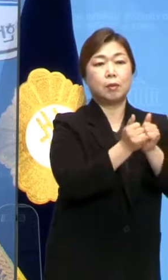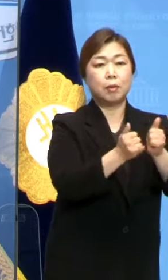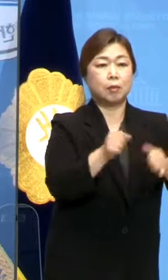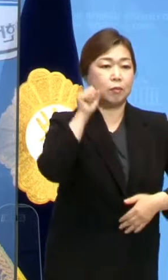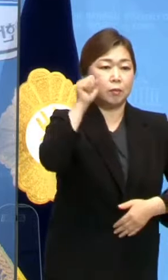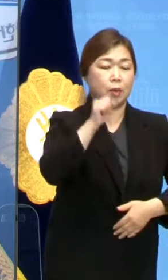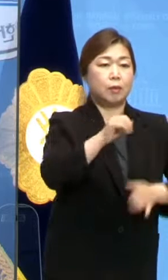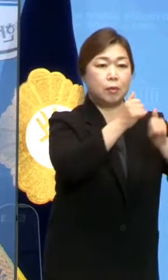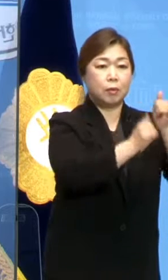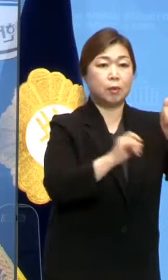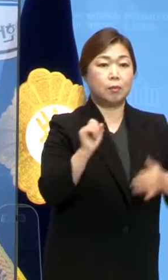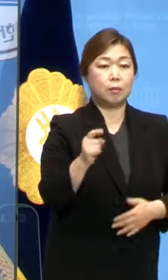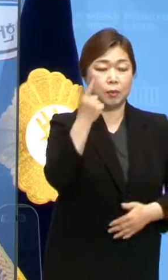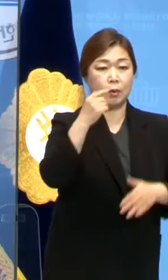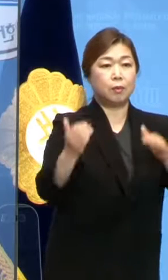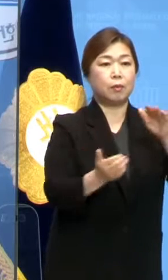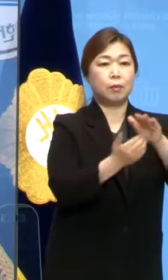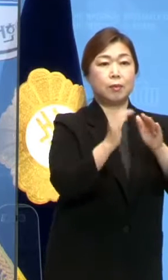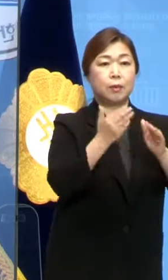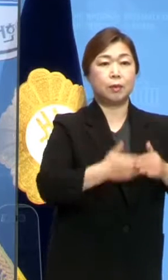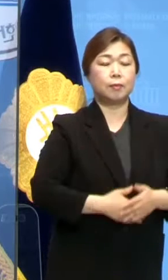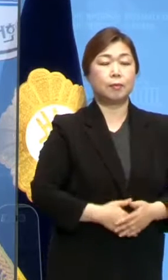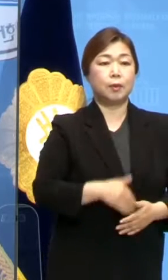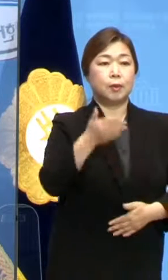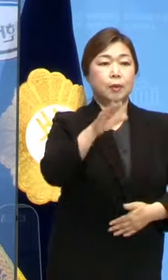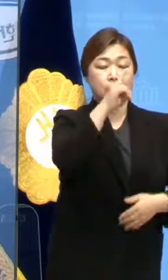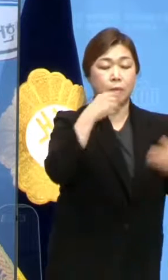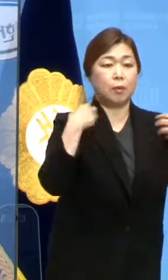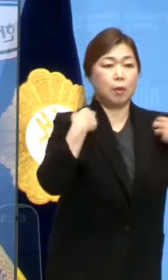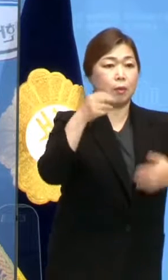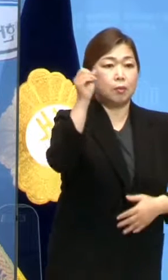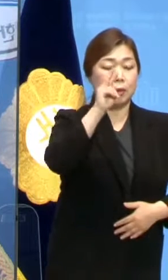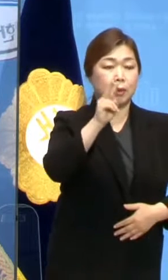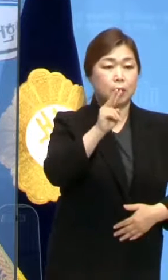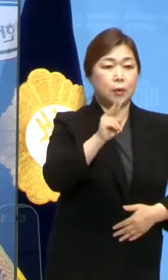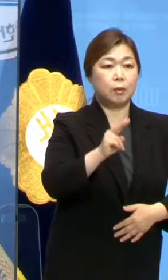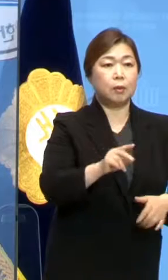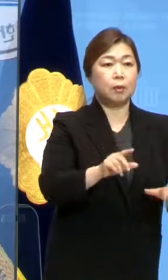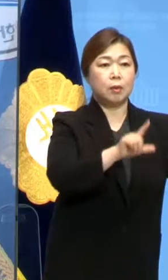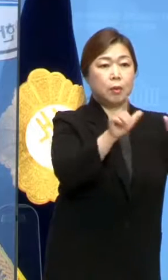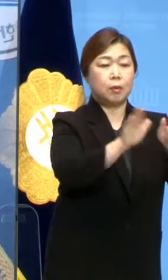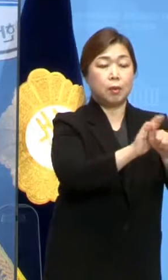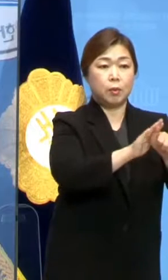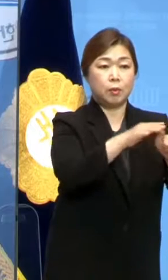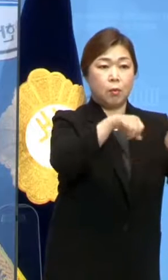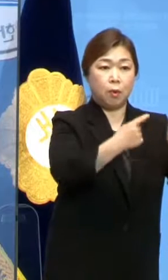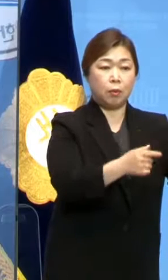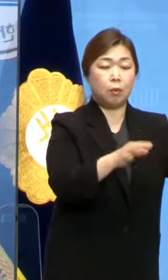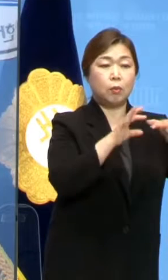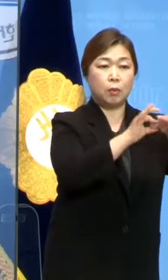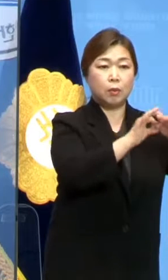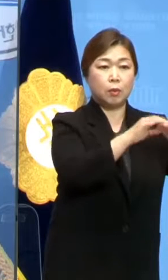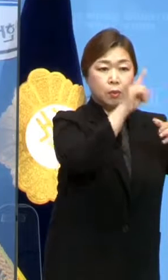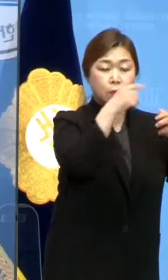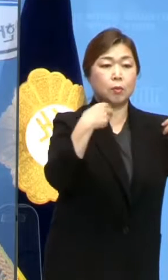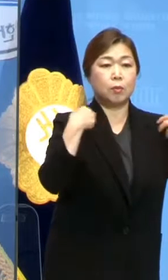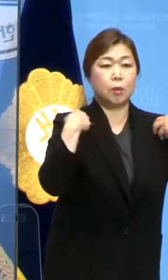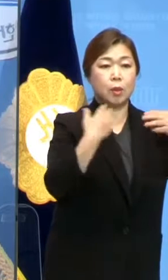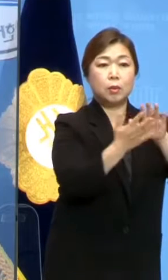역사로 이루어져 왔다 그러던 정보가 갑자기 사회서비스 원 을 통해 정부가